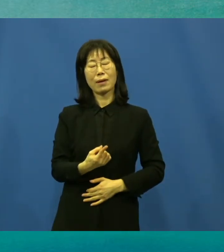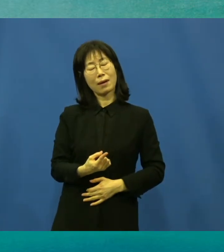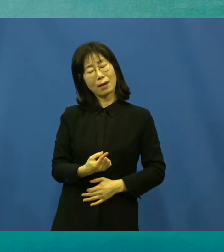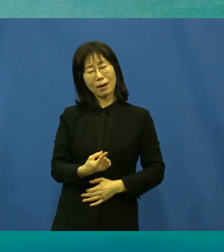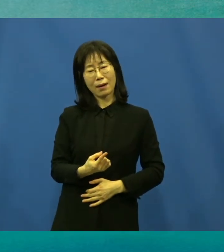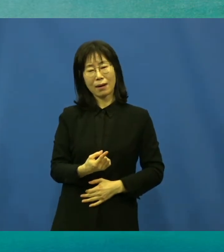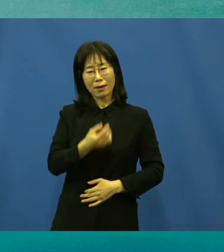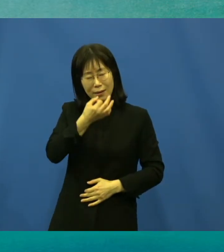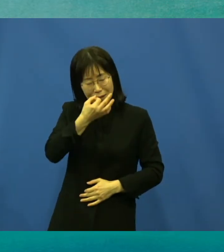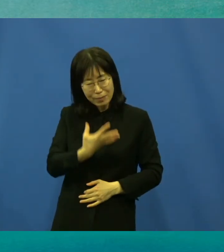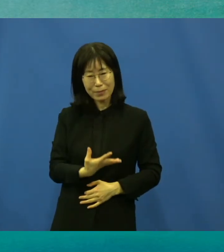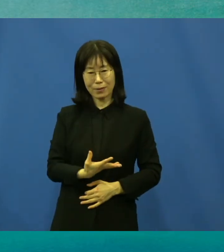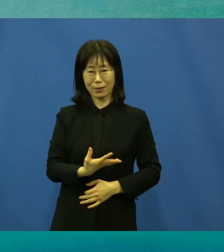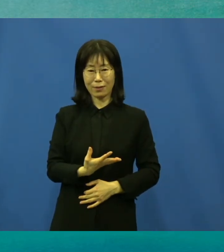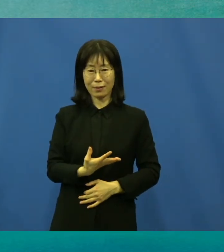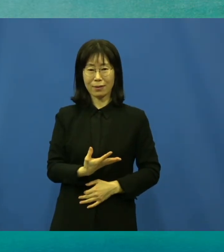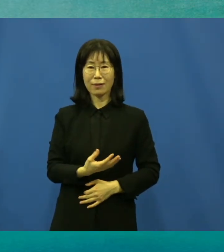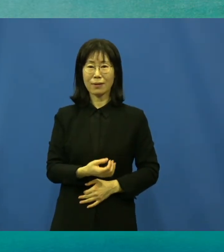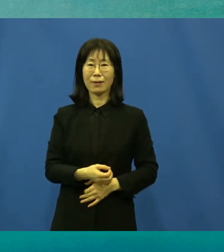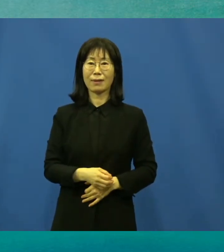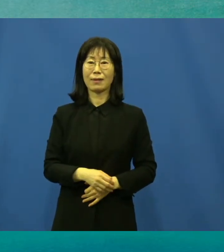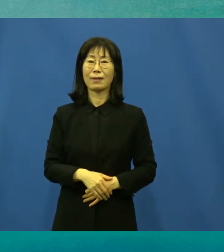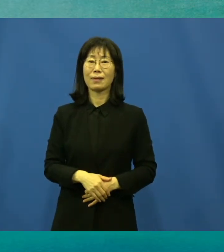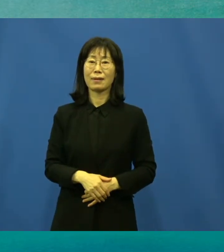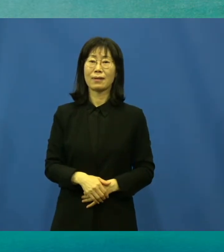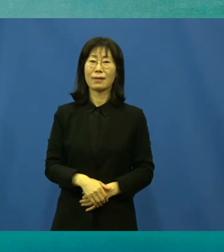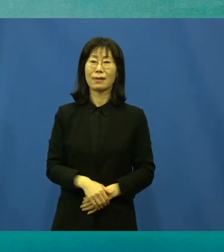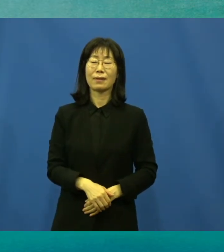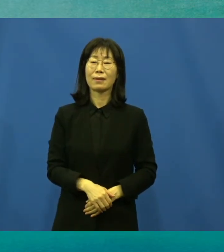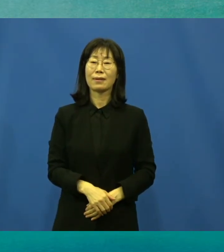일정한 시간은 참을 수 있습니다. 그러나 한계를 넘어가면 무너집니다.